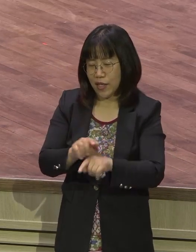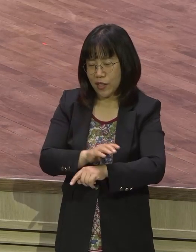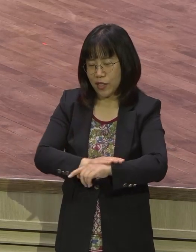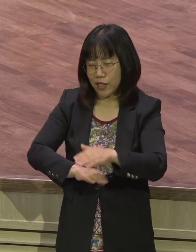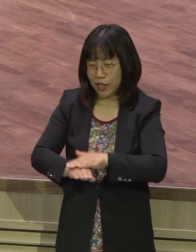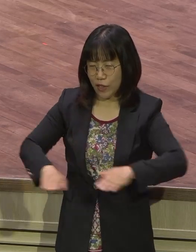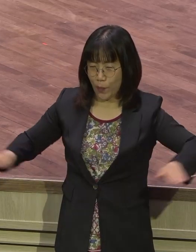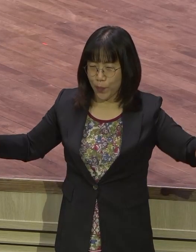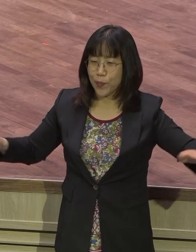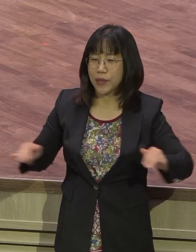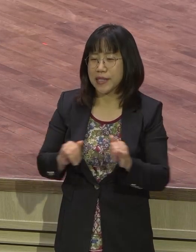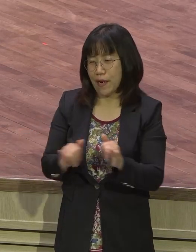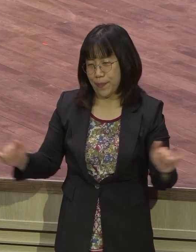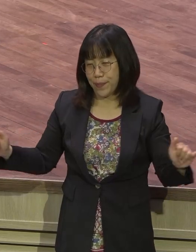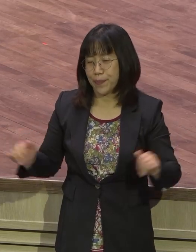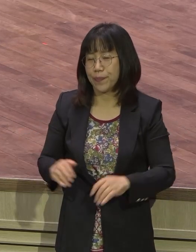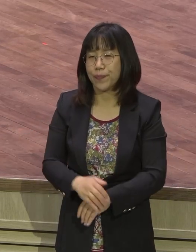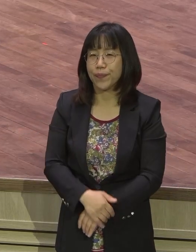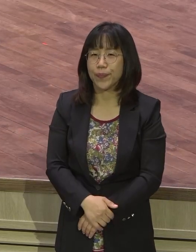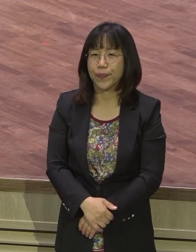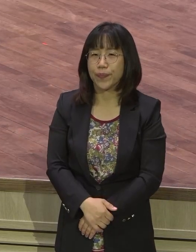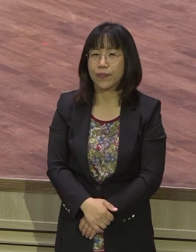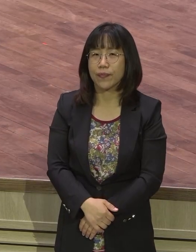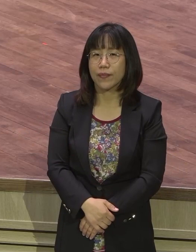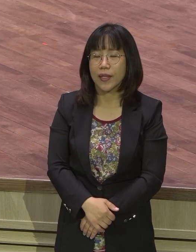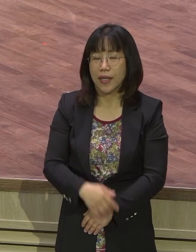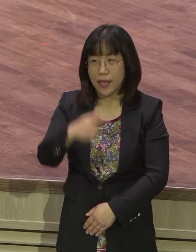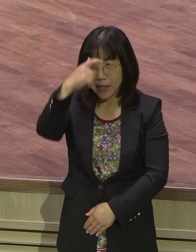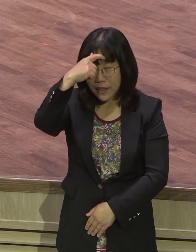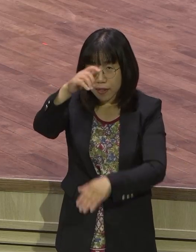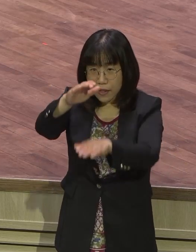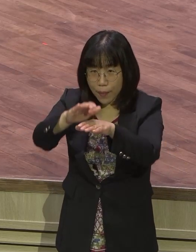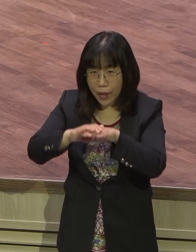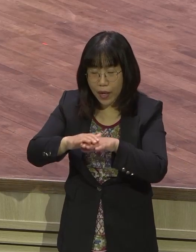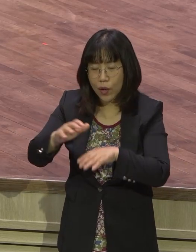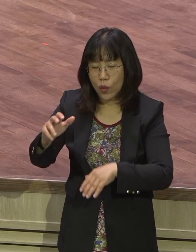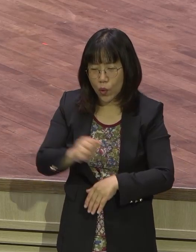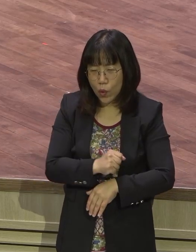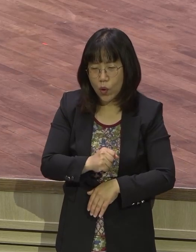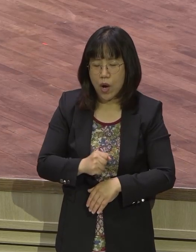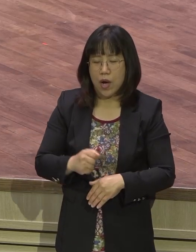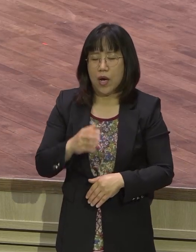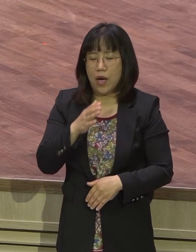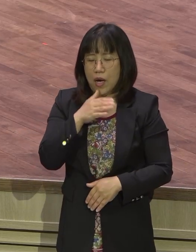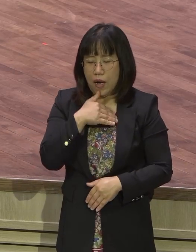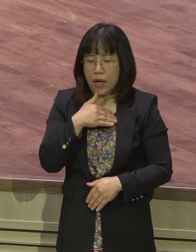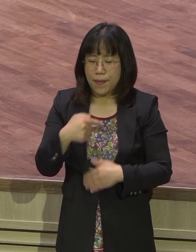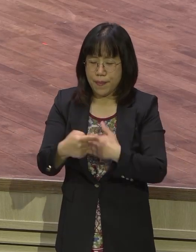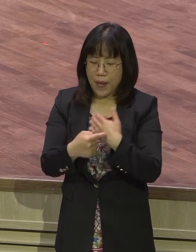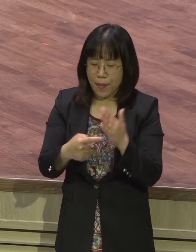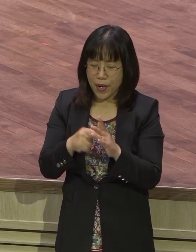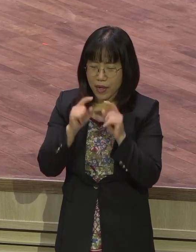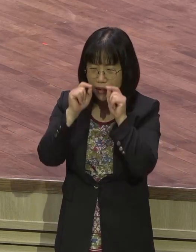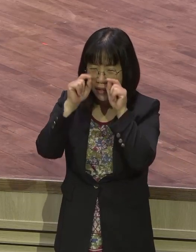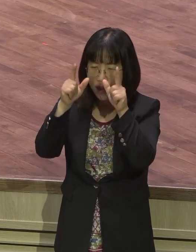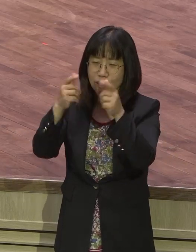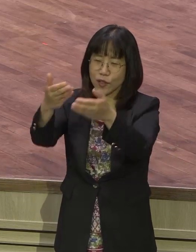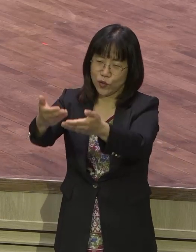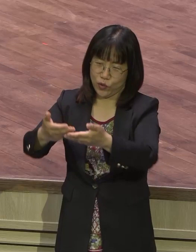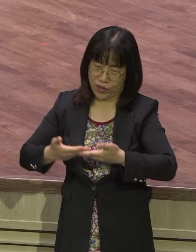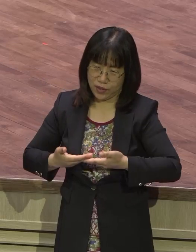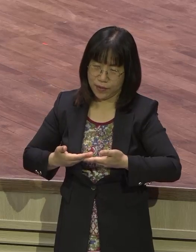이것은 예비를 통해서 이 사명을 우리에게 다시금 가슴에 새겨주는 그러한 현장을